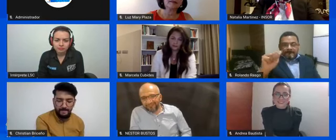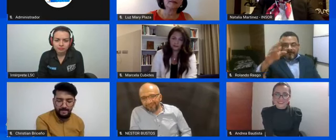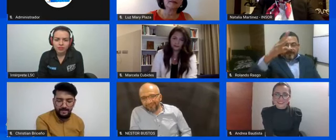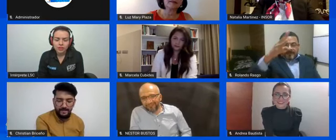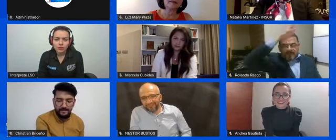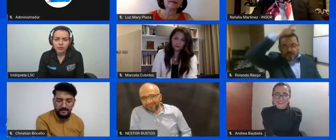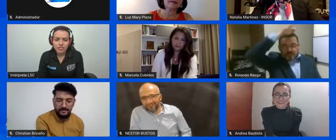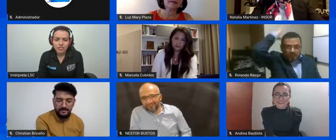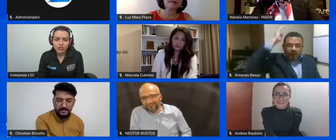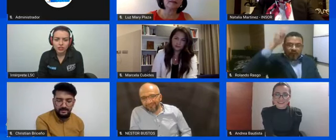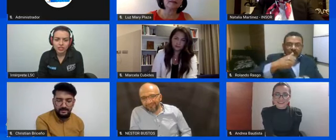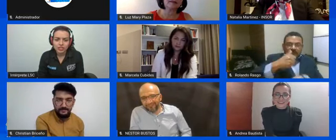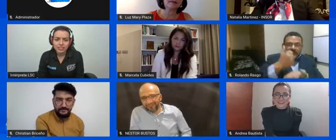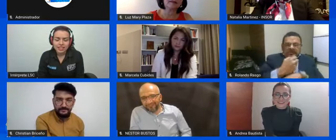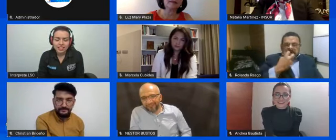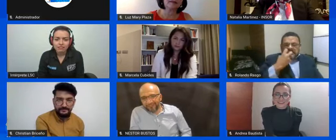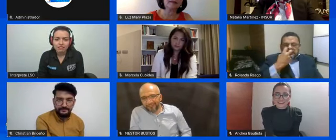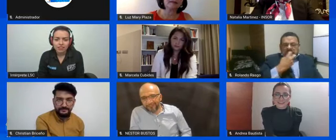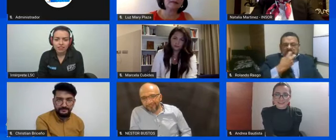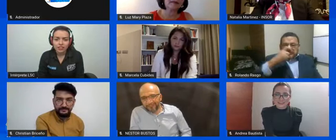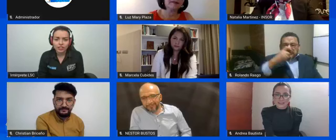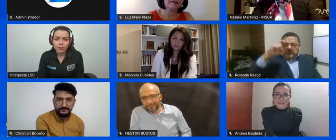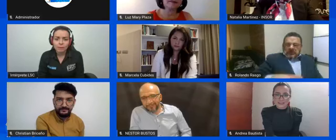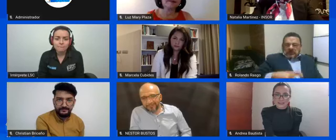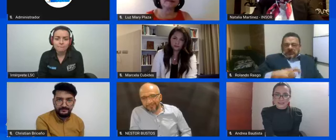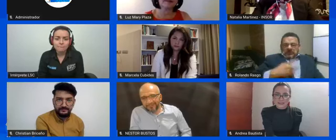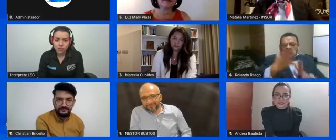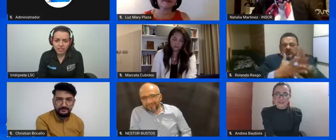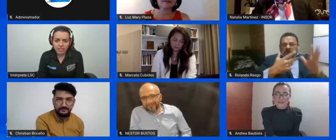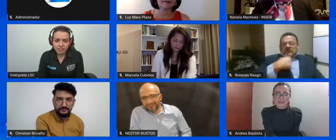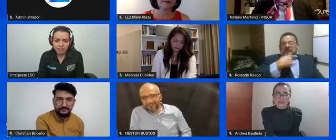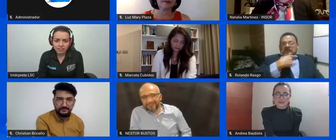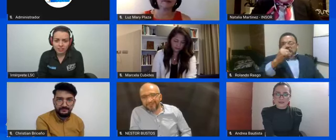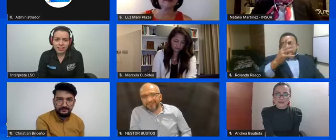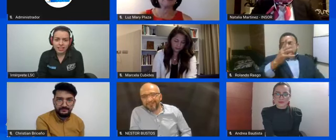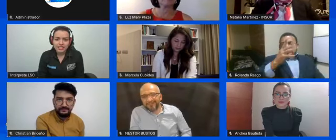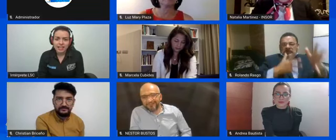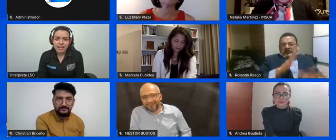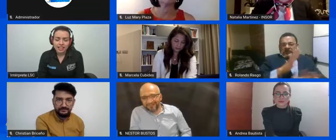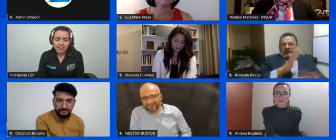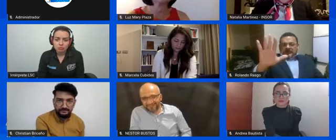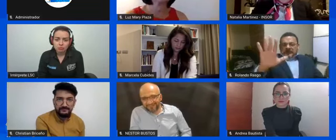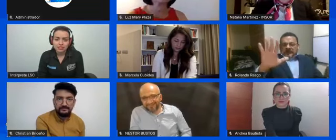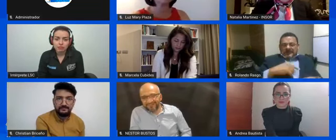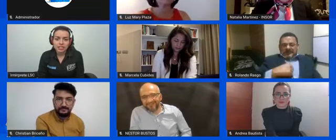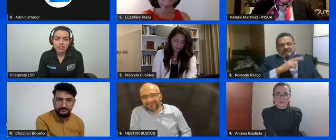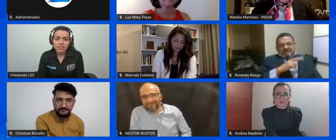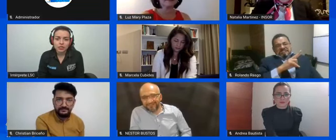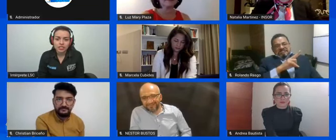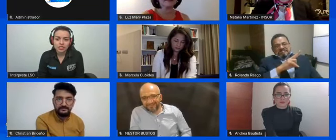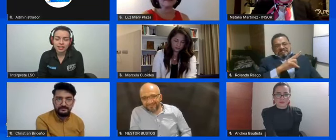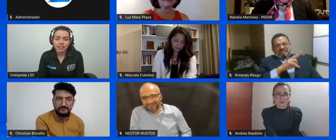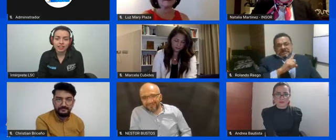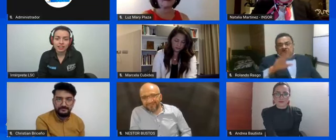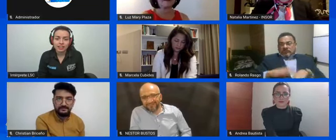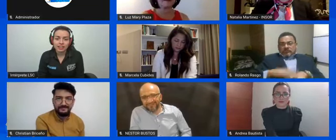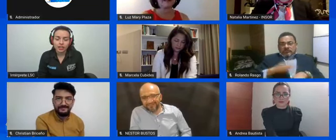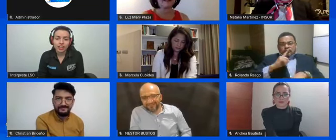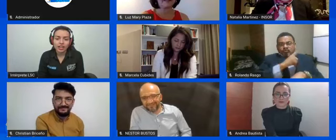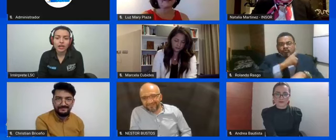cuando en ese entonces estaba de directora Victoria. Ella, pues digamos que en ese entonces el enfoque